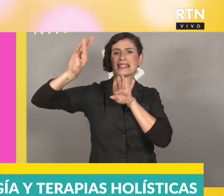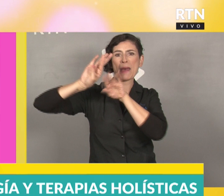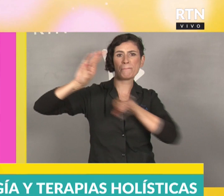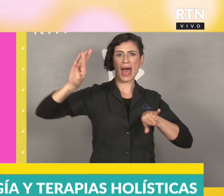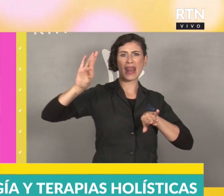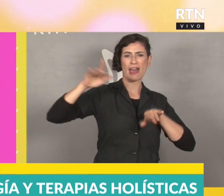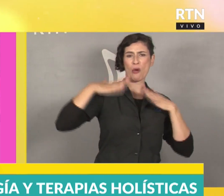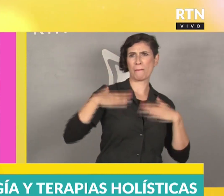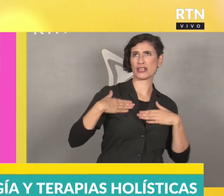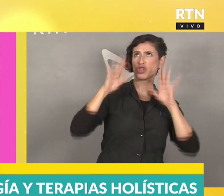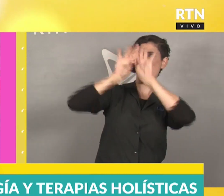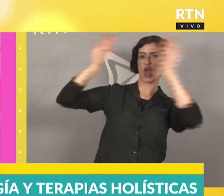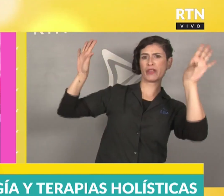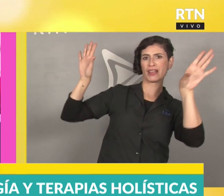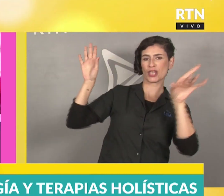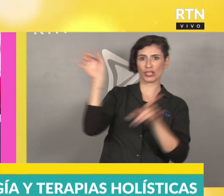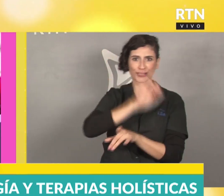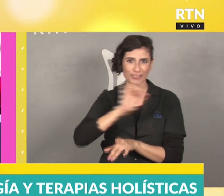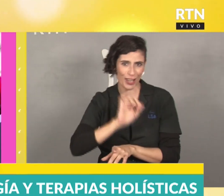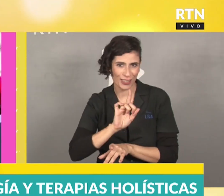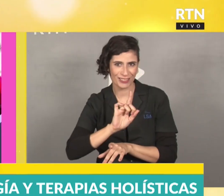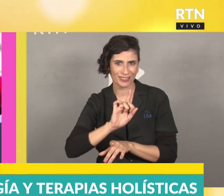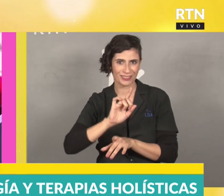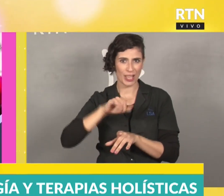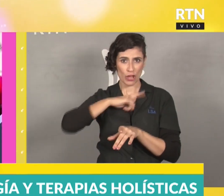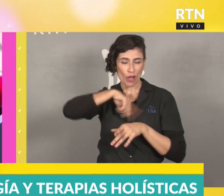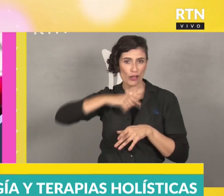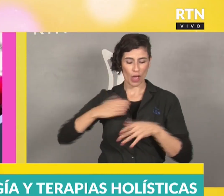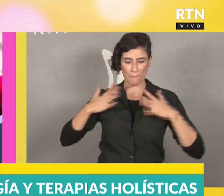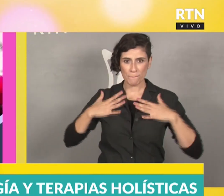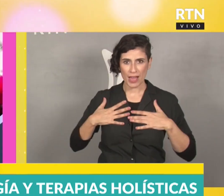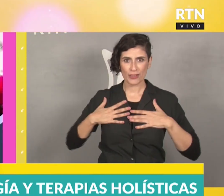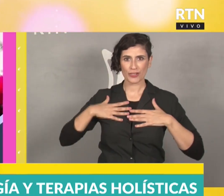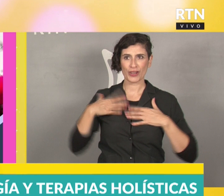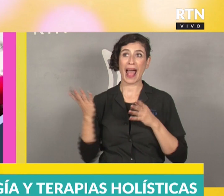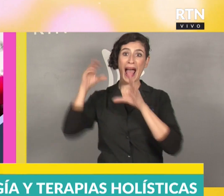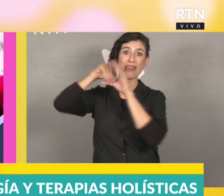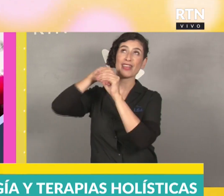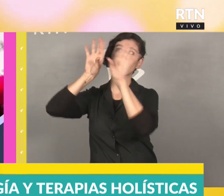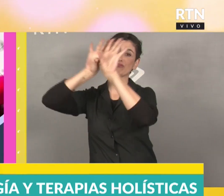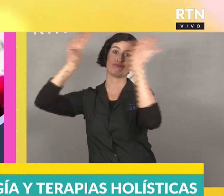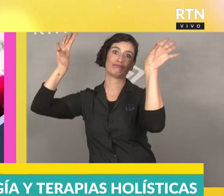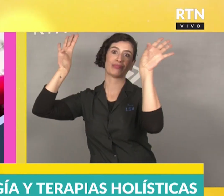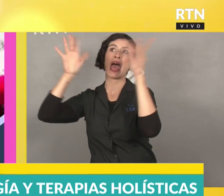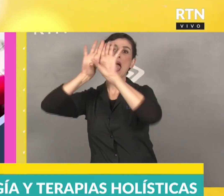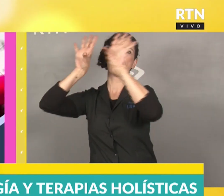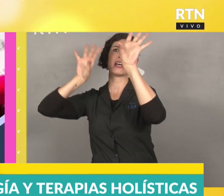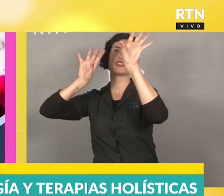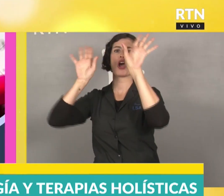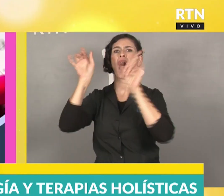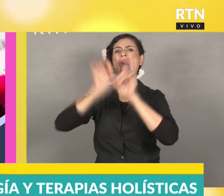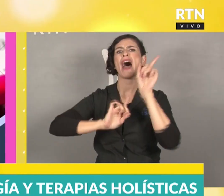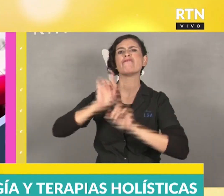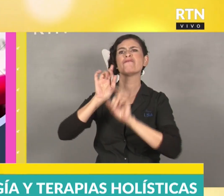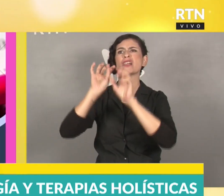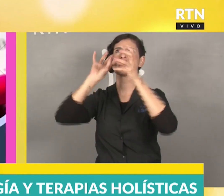Tierra, no estamos separados del cosmos y somos tan cíclicos como todo el resto de los movimientos en el espacio. Ah, bien,